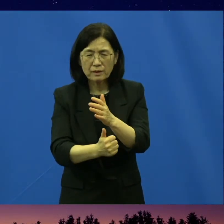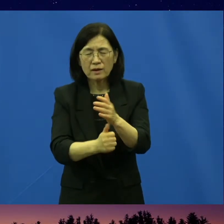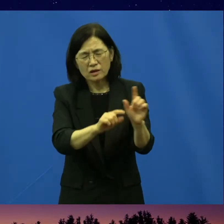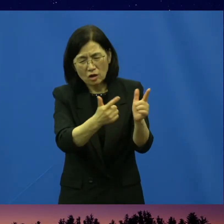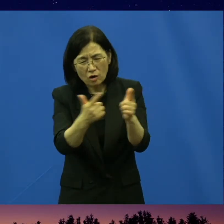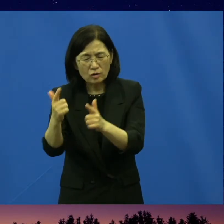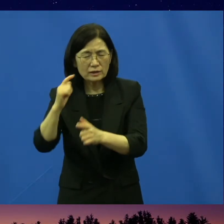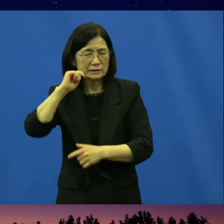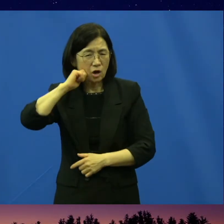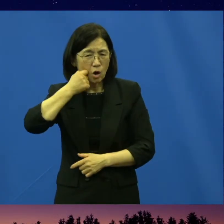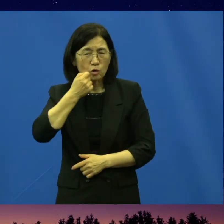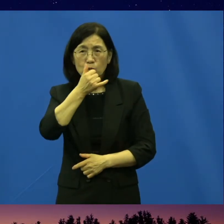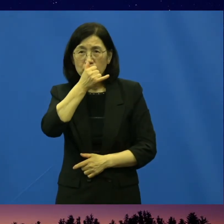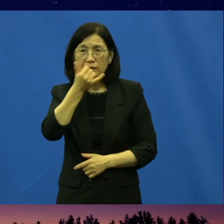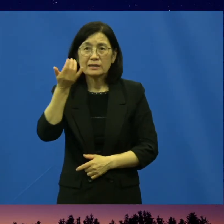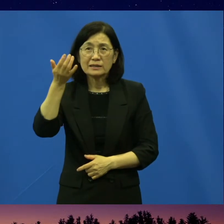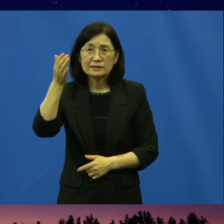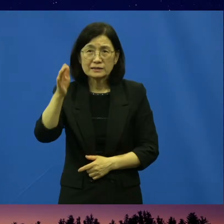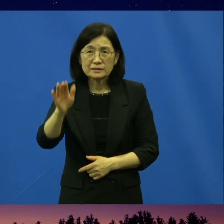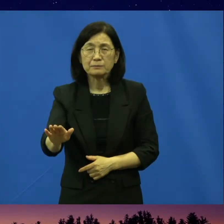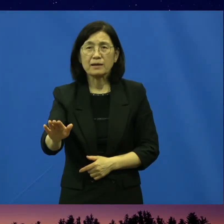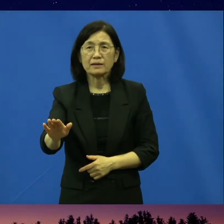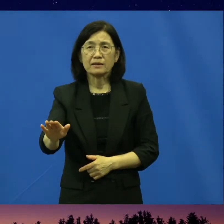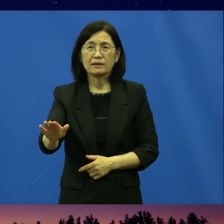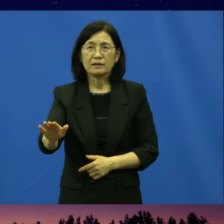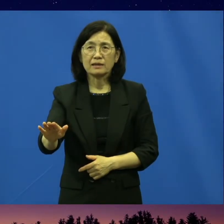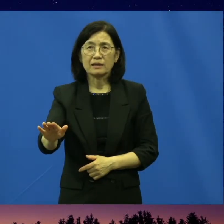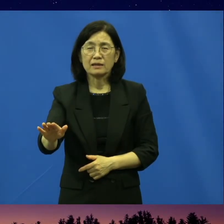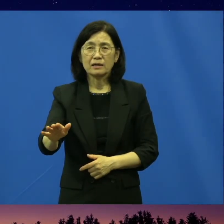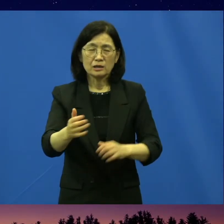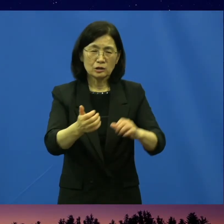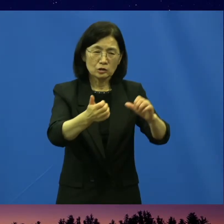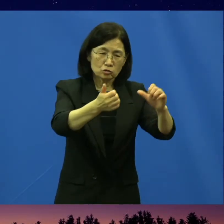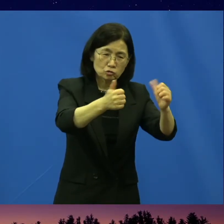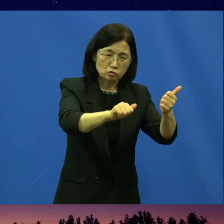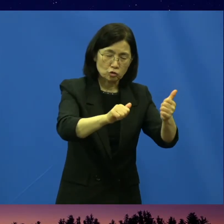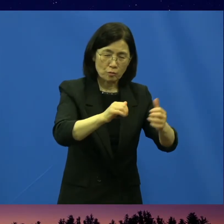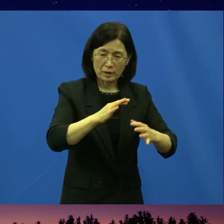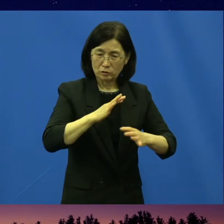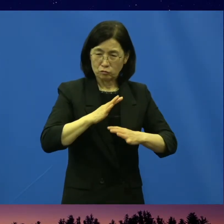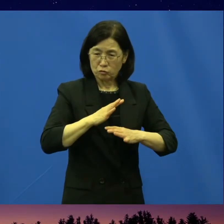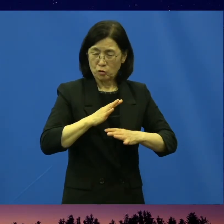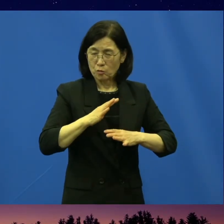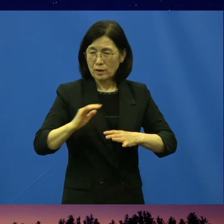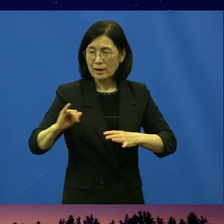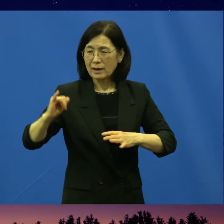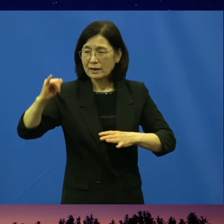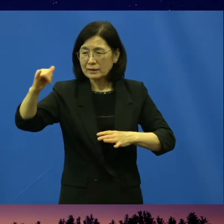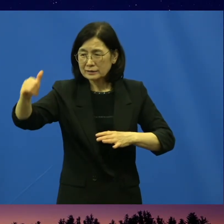어려움들이 있지만 그 죽음의 두려움과는 비교하면 아무것도 아니에요.